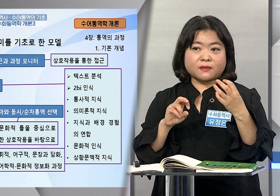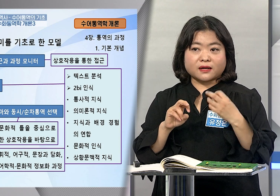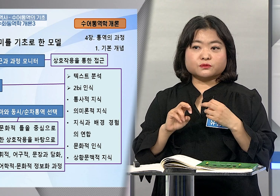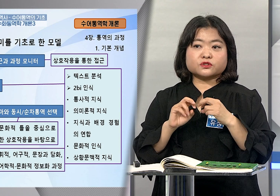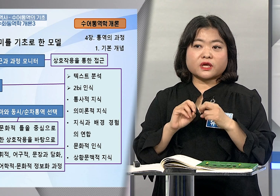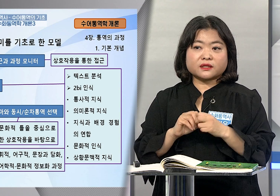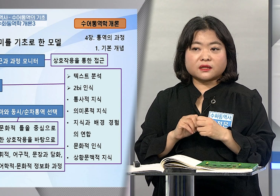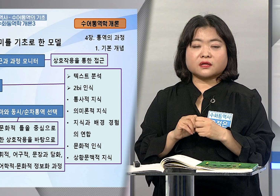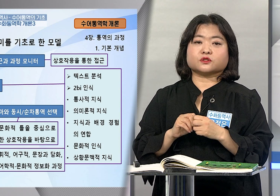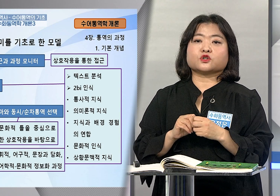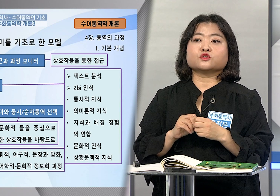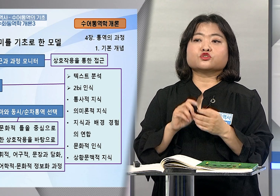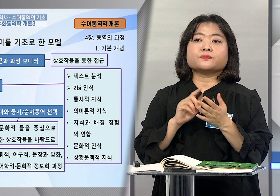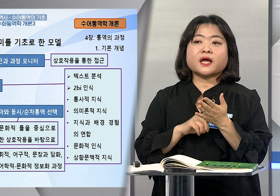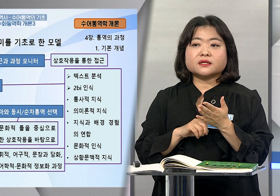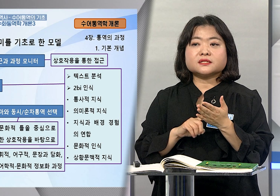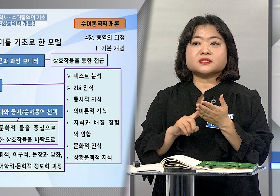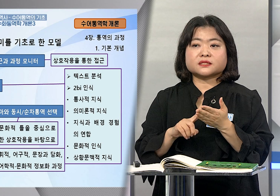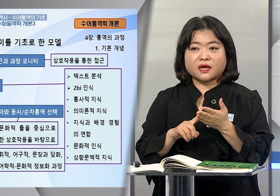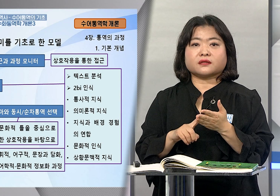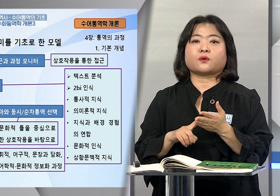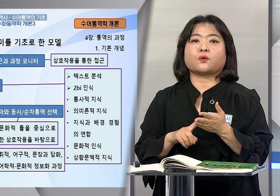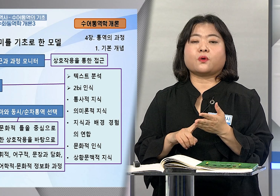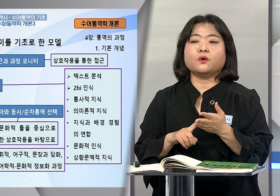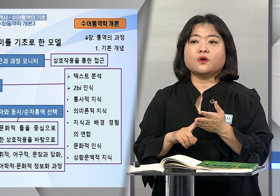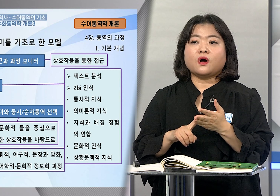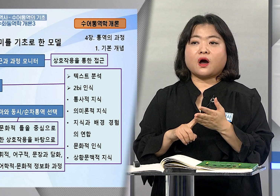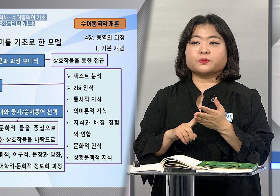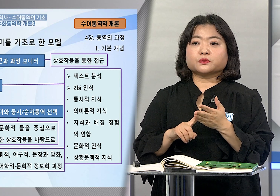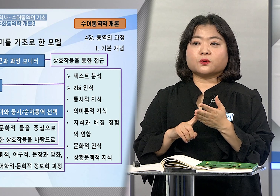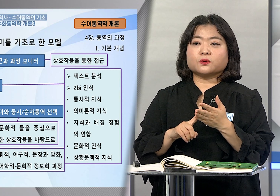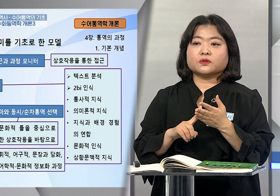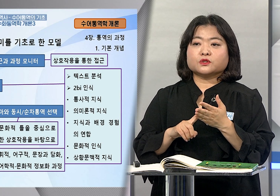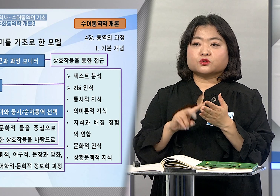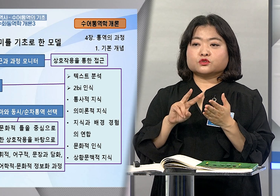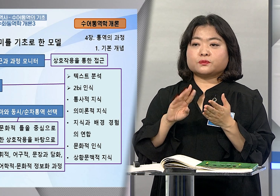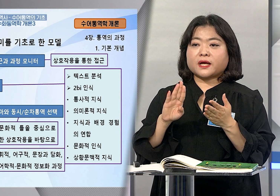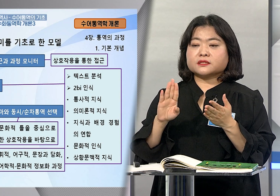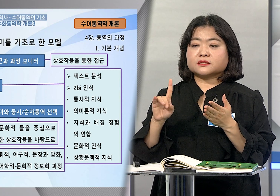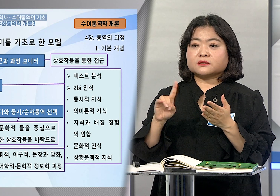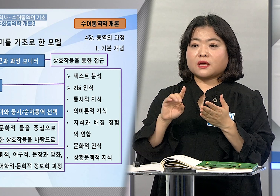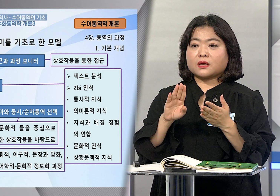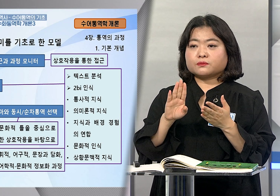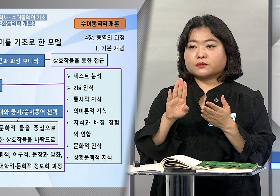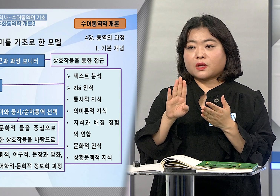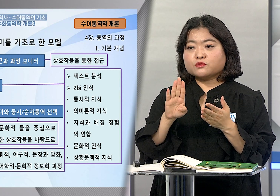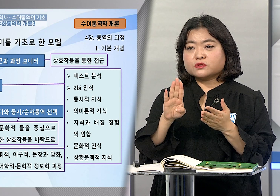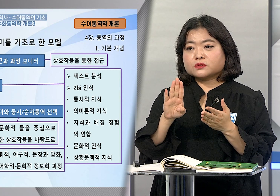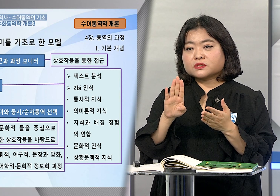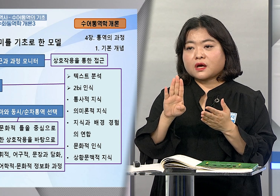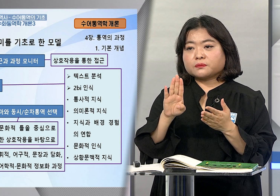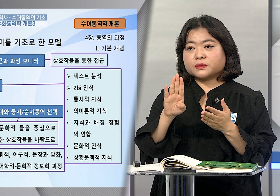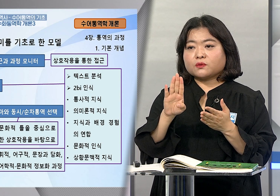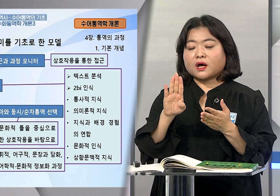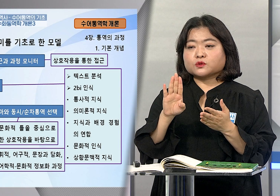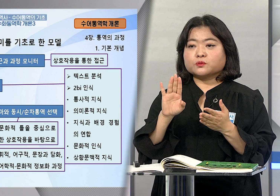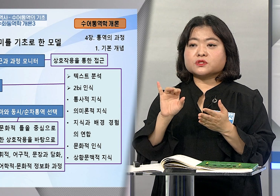말을 분석해야 된다는 거죠. to by를 인식해야 되고 보통 to by 쓸 때 대문자 B와 소문자